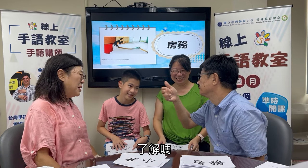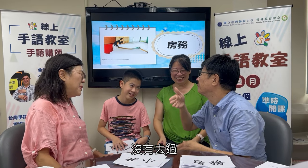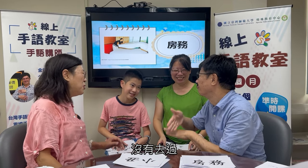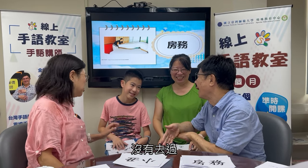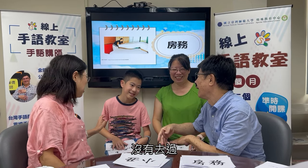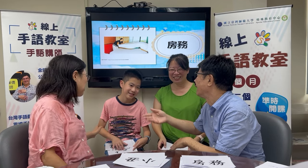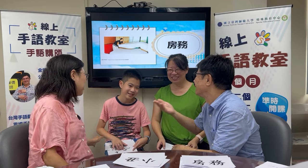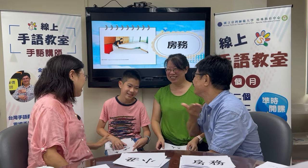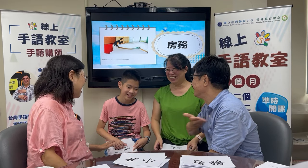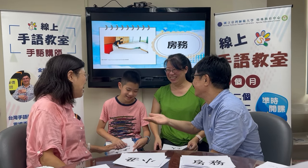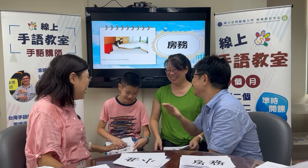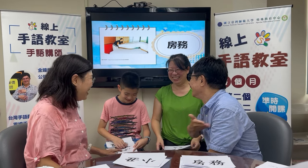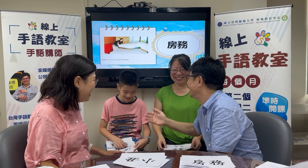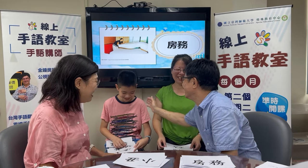有去过，